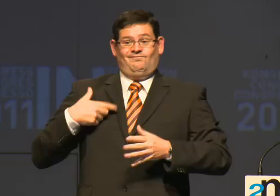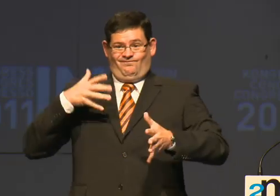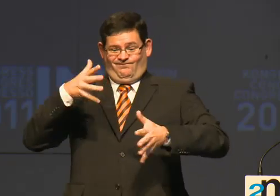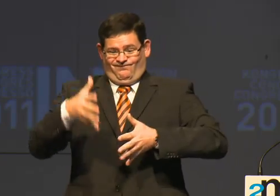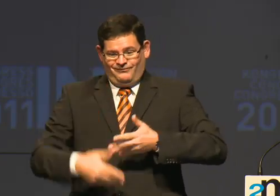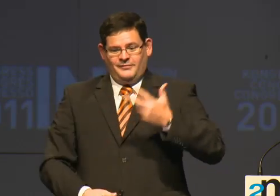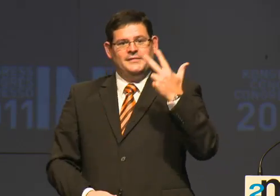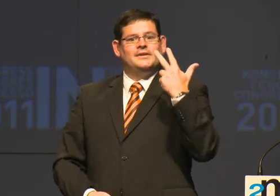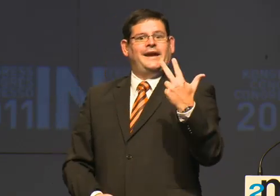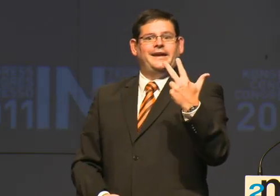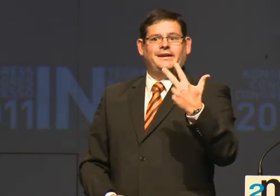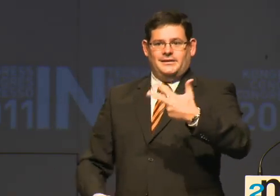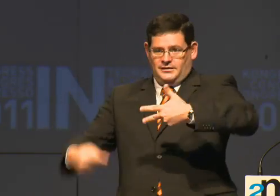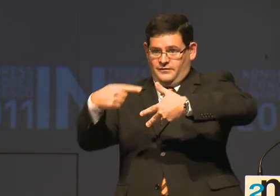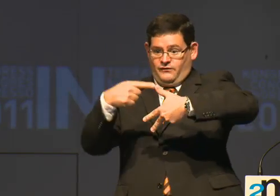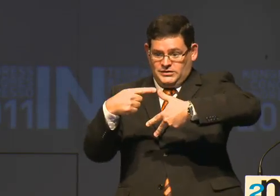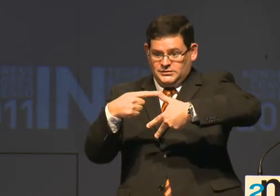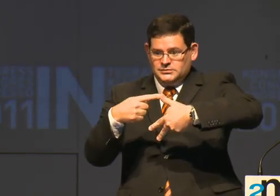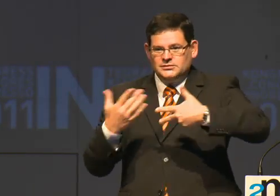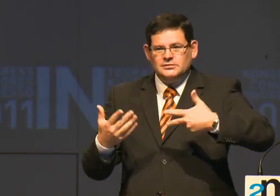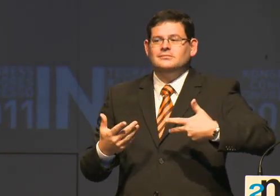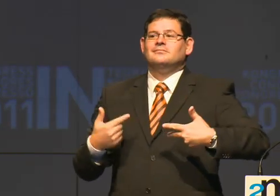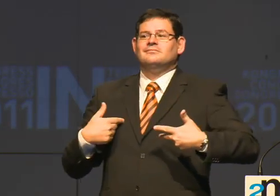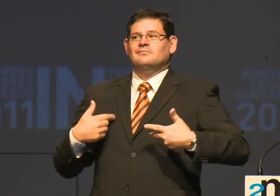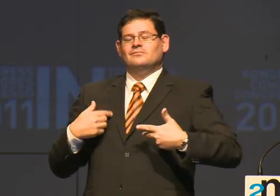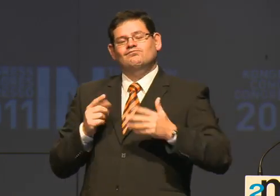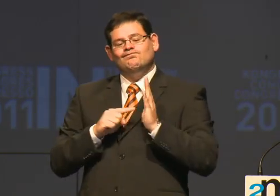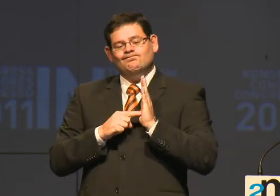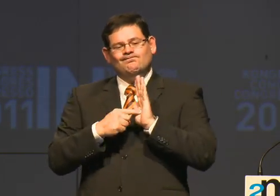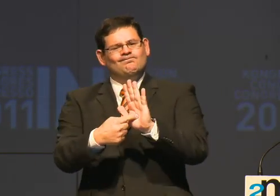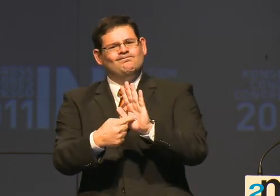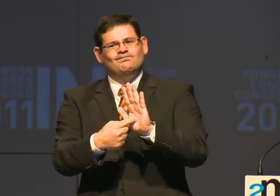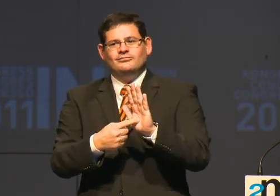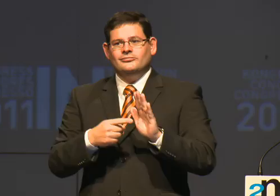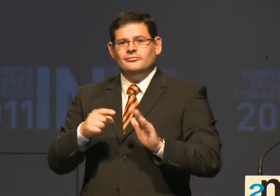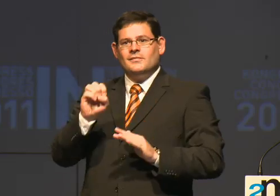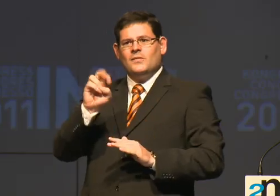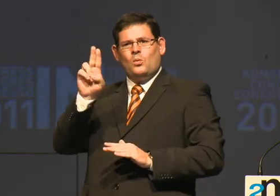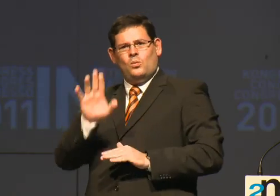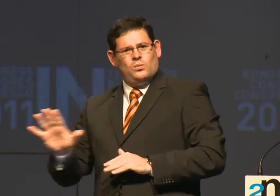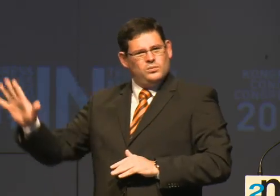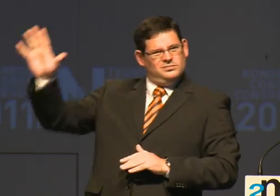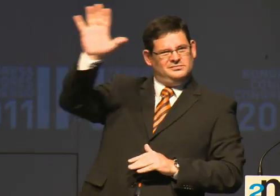Toutefois, dans l'Union européenne, ce qui est important, c'est de savoir qu'il y a des revendications qui sont faites concernant la langue des signes, et c'est pour ça que je suis là